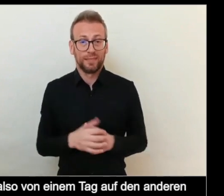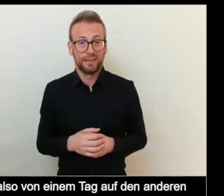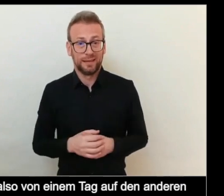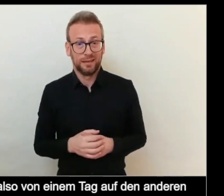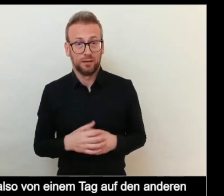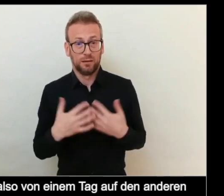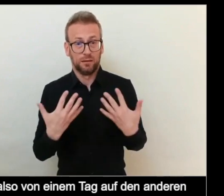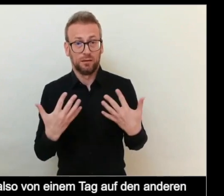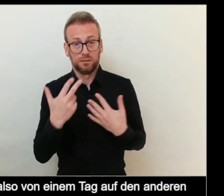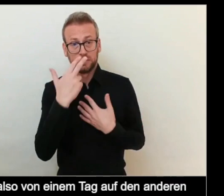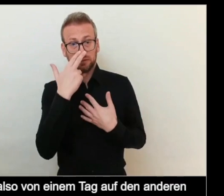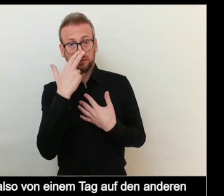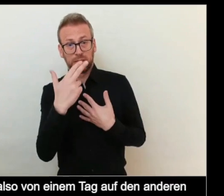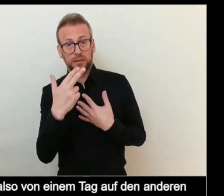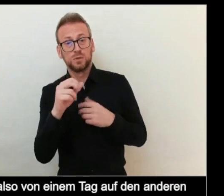Dynamik erkennbar.